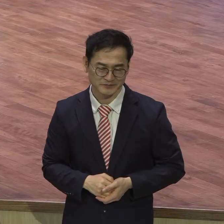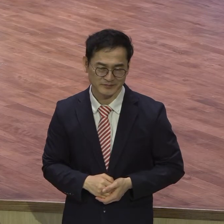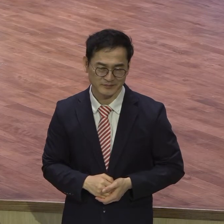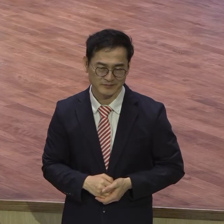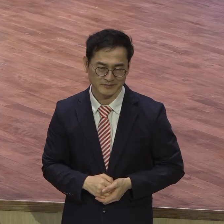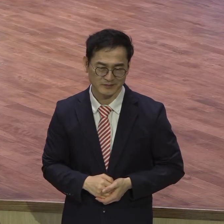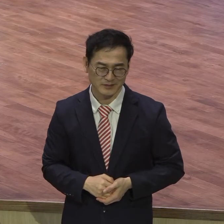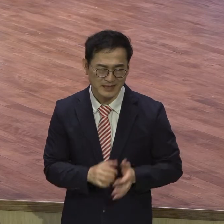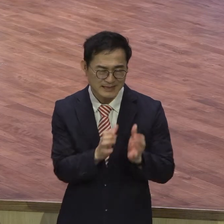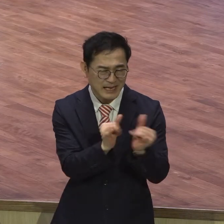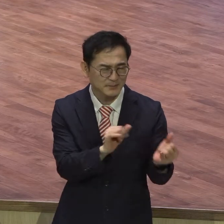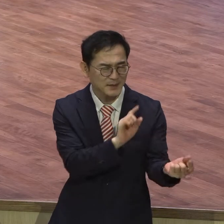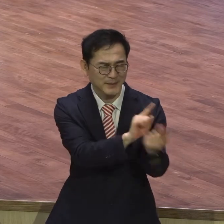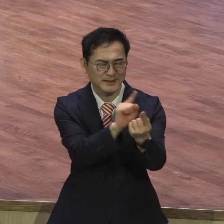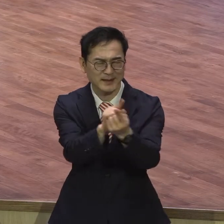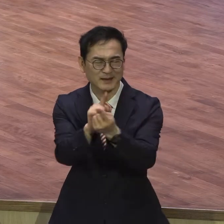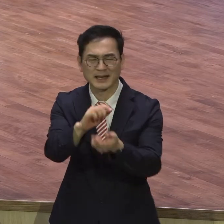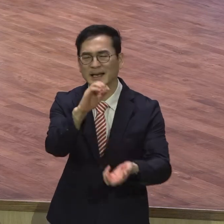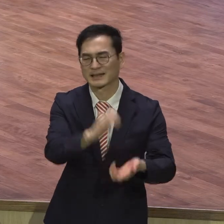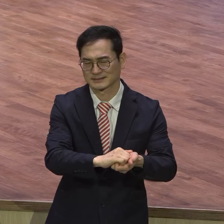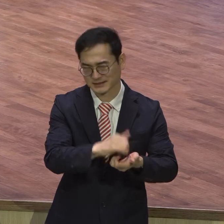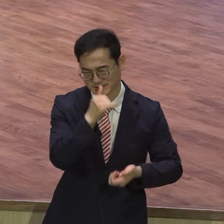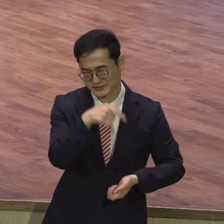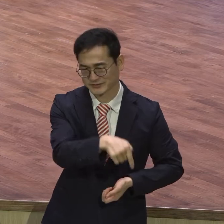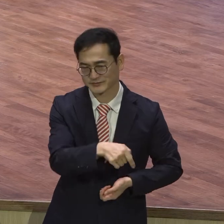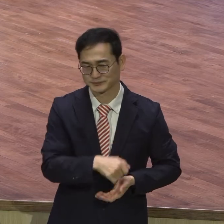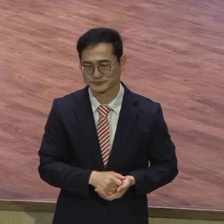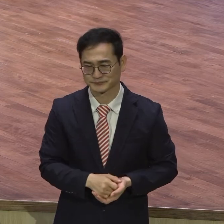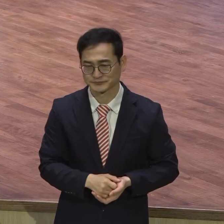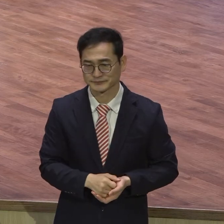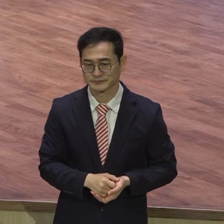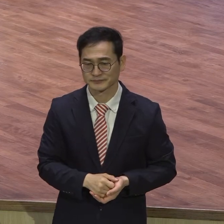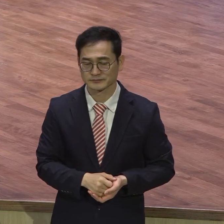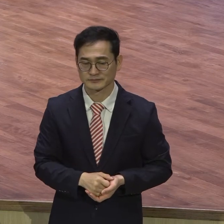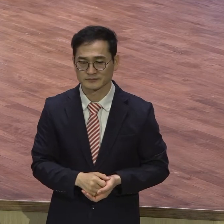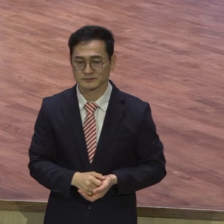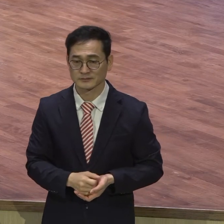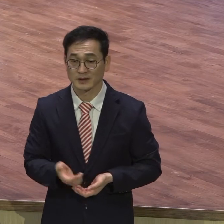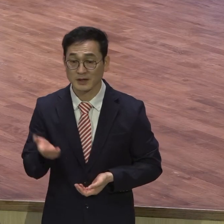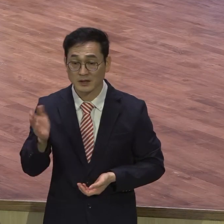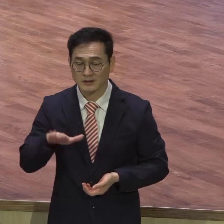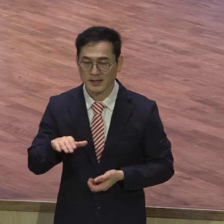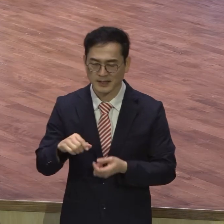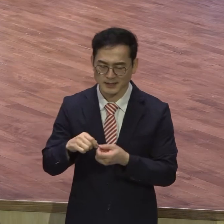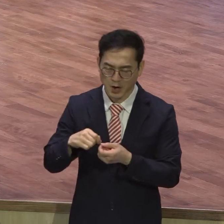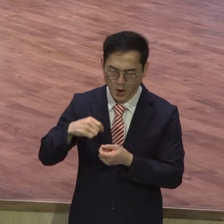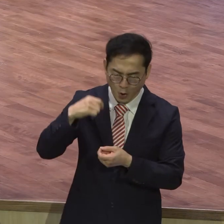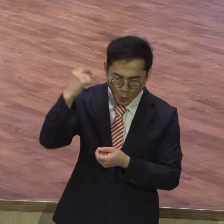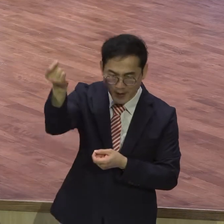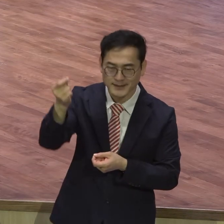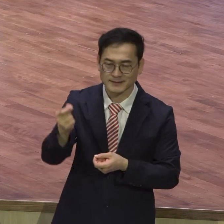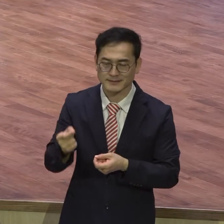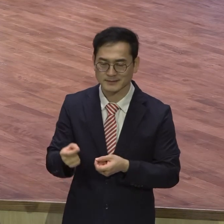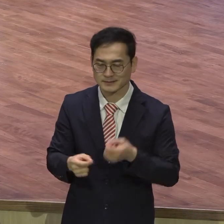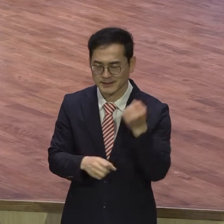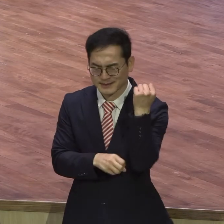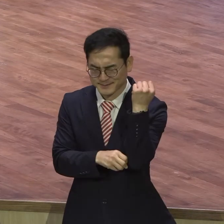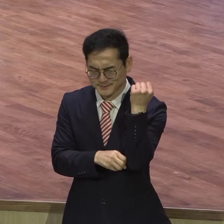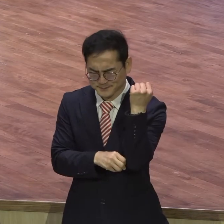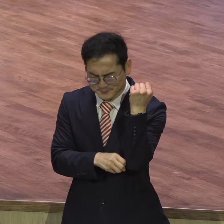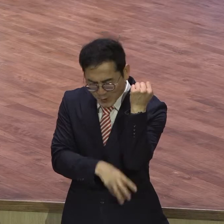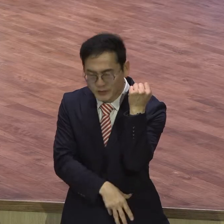인간적 만남을 뛰어넘는 영원한 본질적인 그런 만남이 먼저